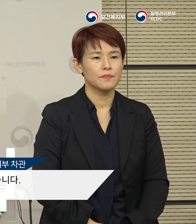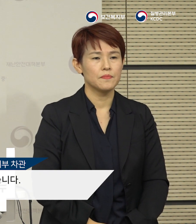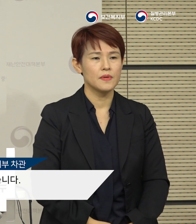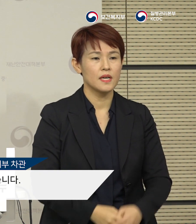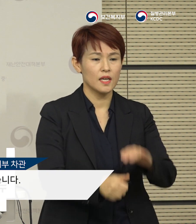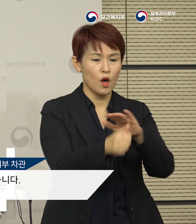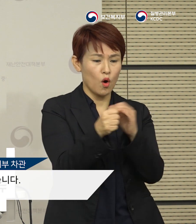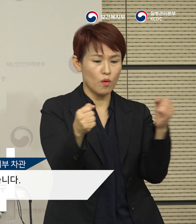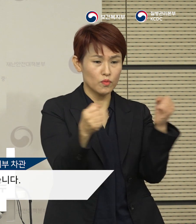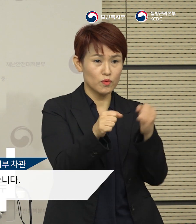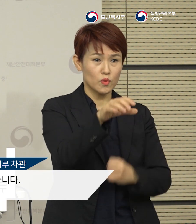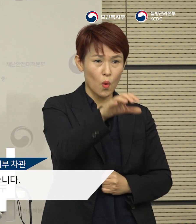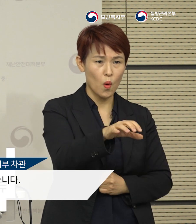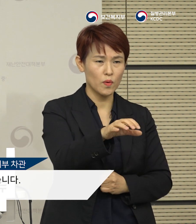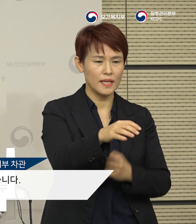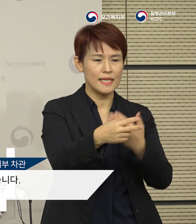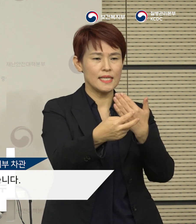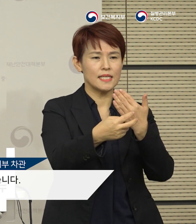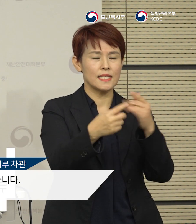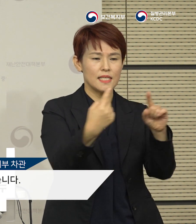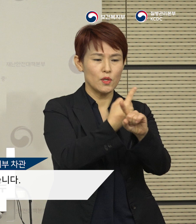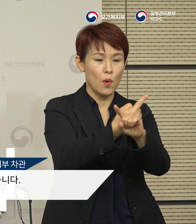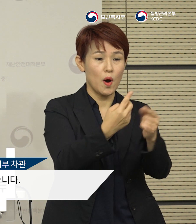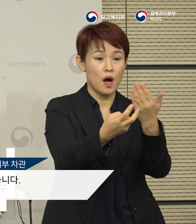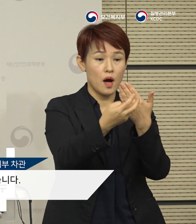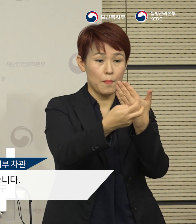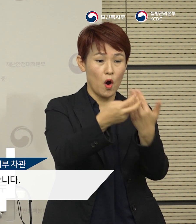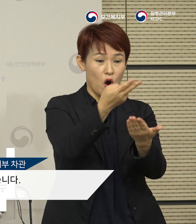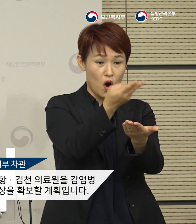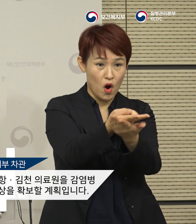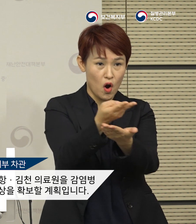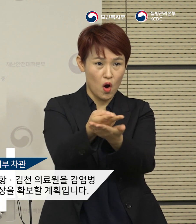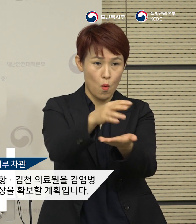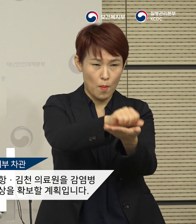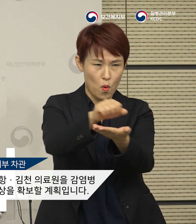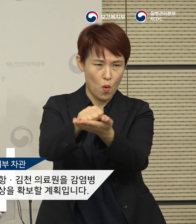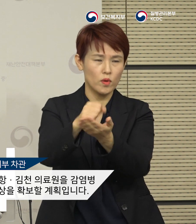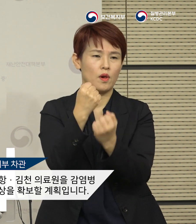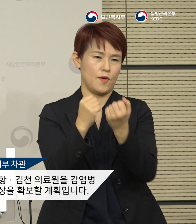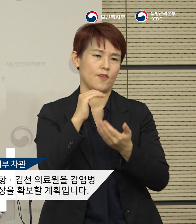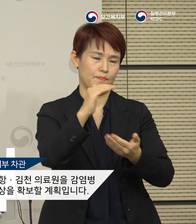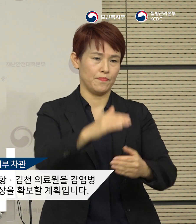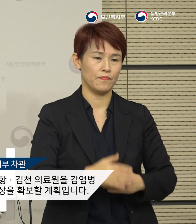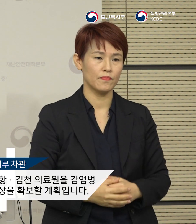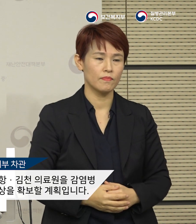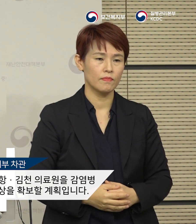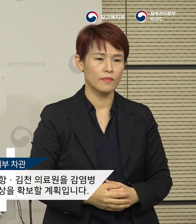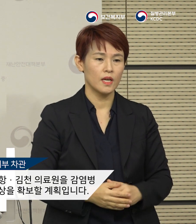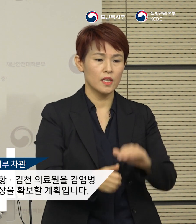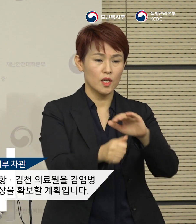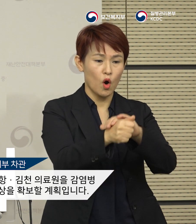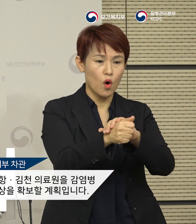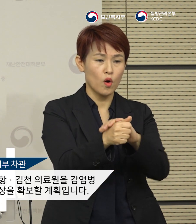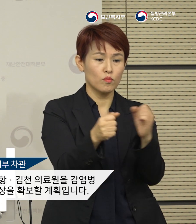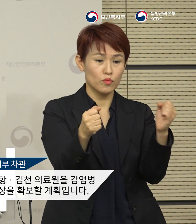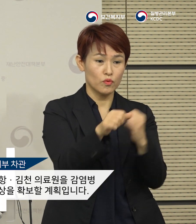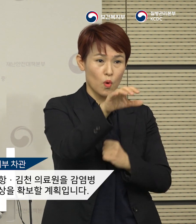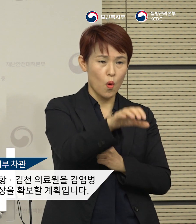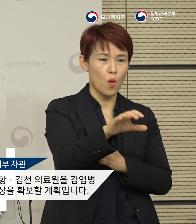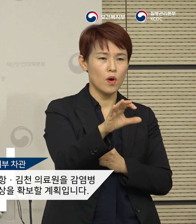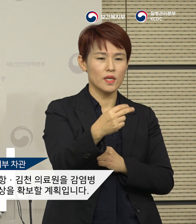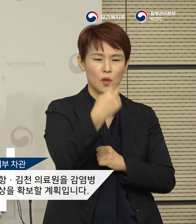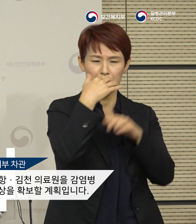경북 지역의 치료 병상 확보에 대해서 설명드리겠습니다. 정부는 경북 지역 내의 음압